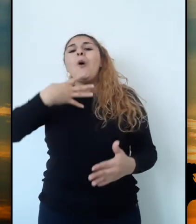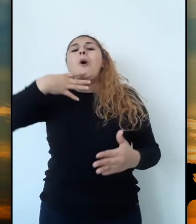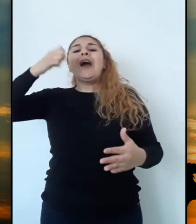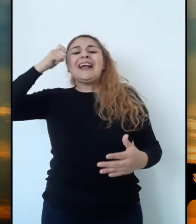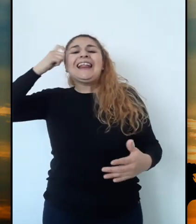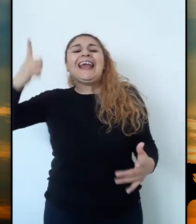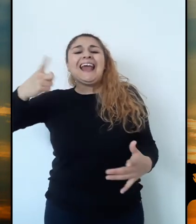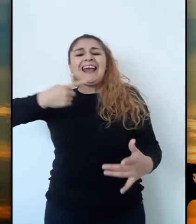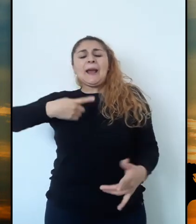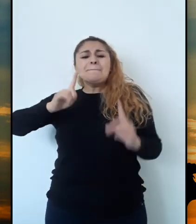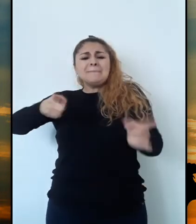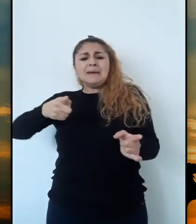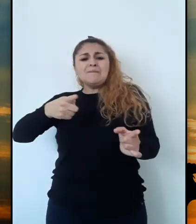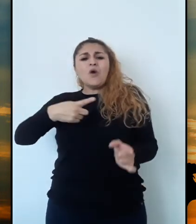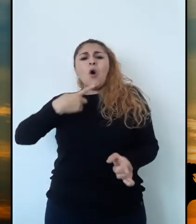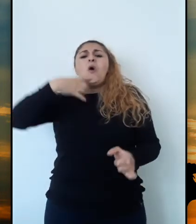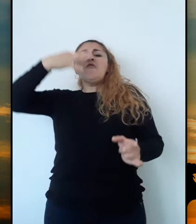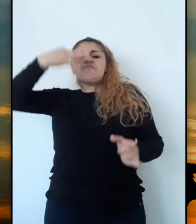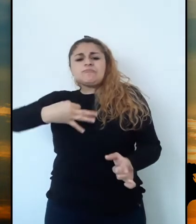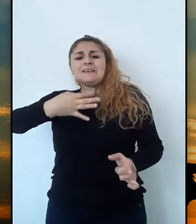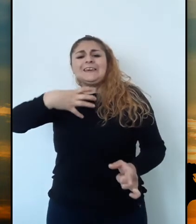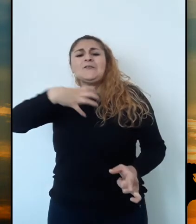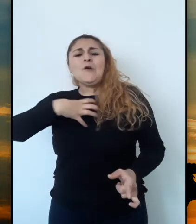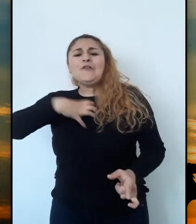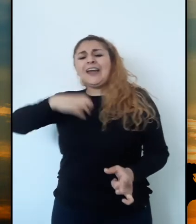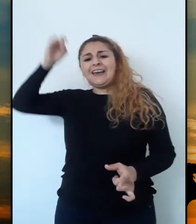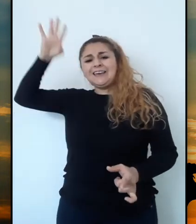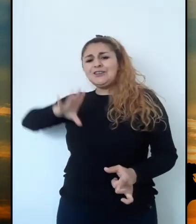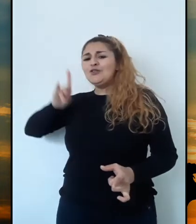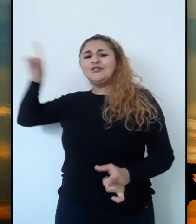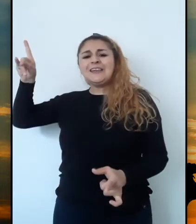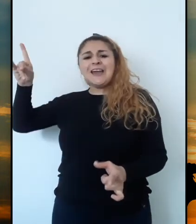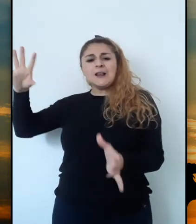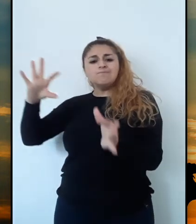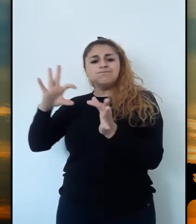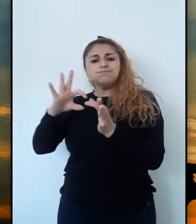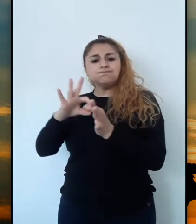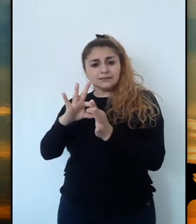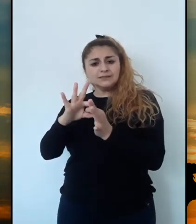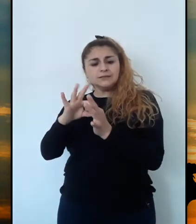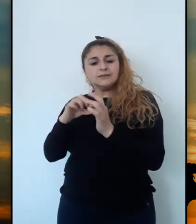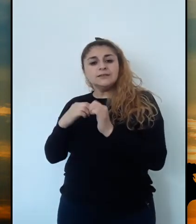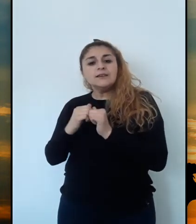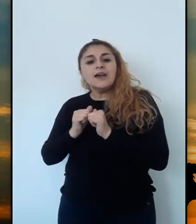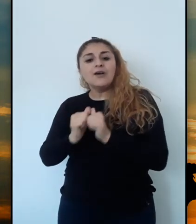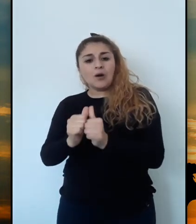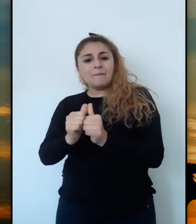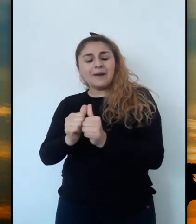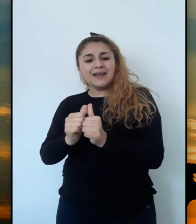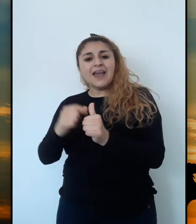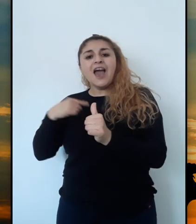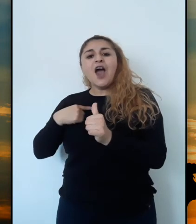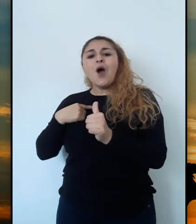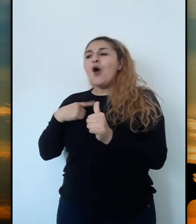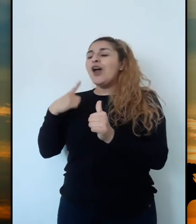trabajar nuestro carácter. Notre façon de penser. Nuestra manera de pensar. Notre façon d'agir. Nuestra manera de